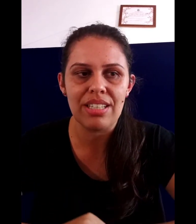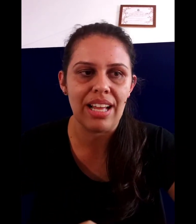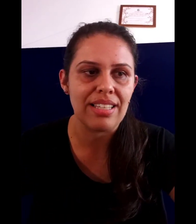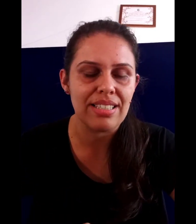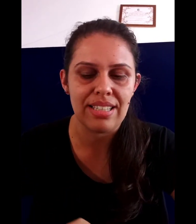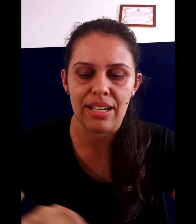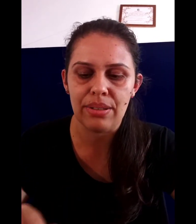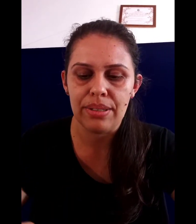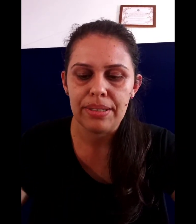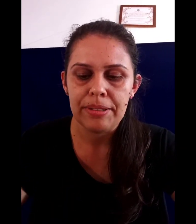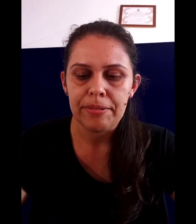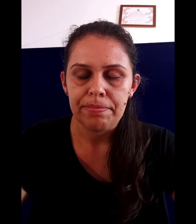sinais, certo?